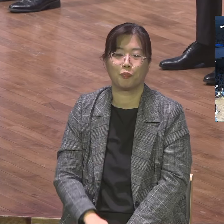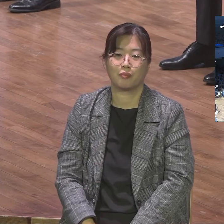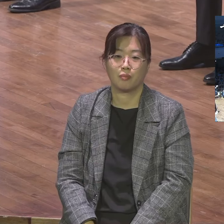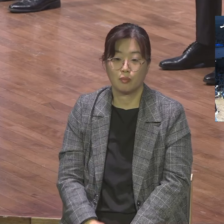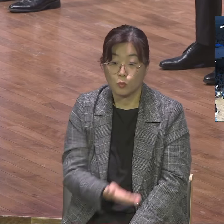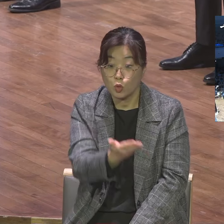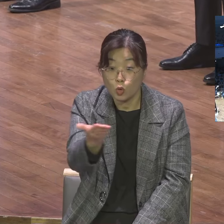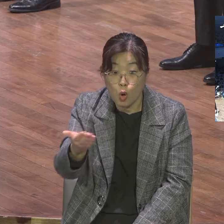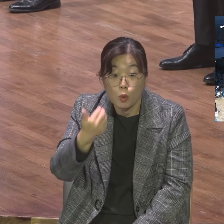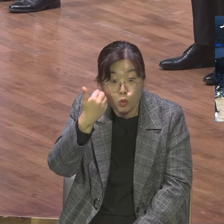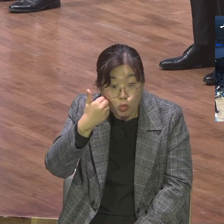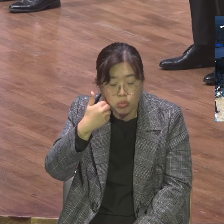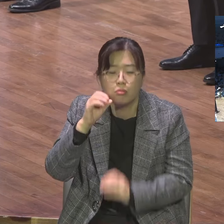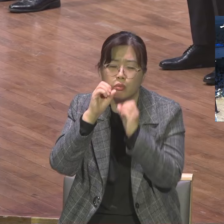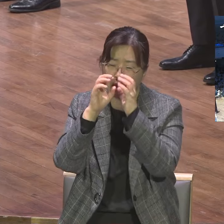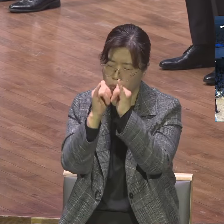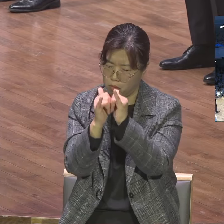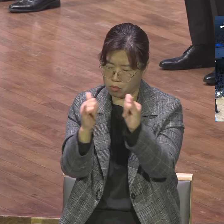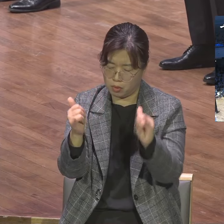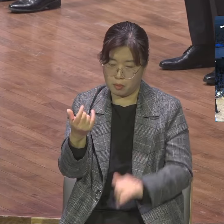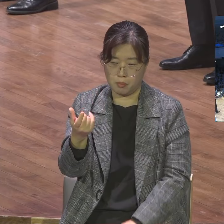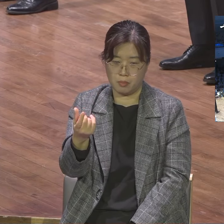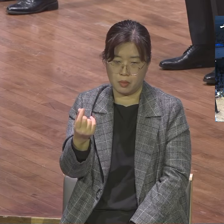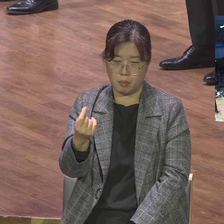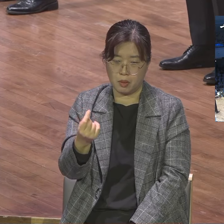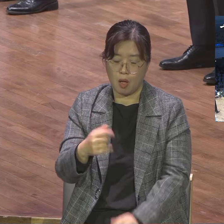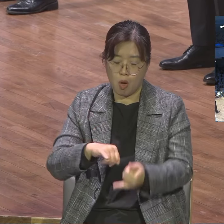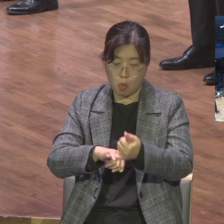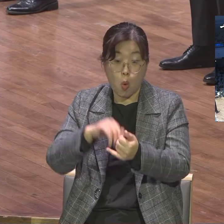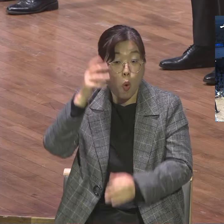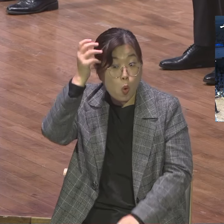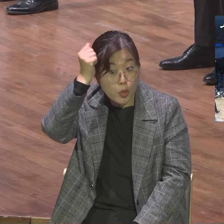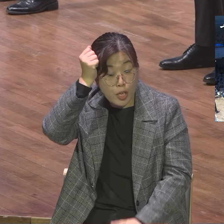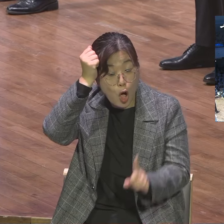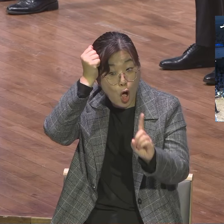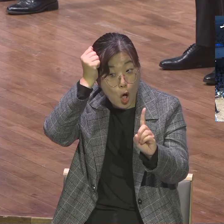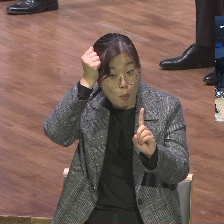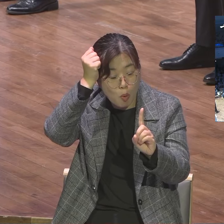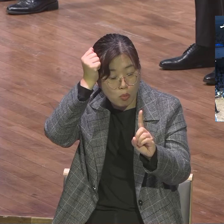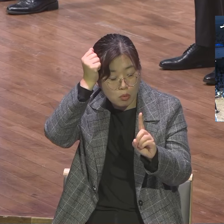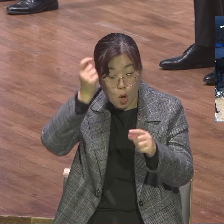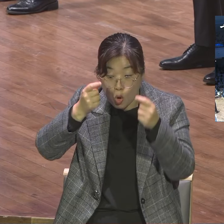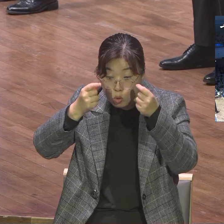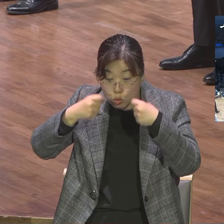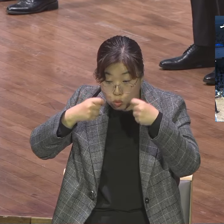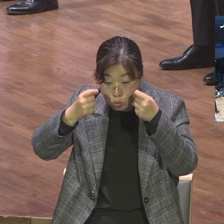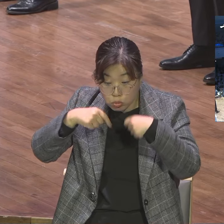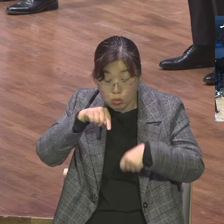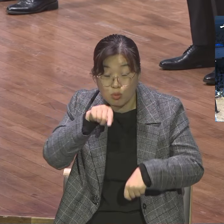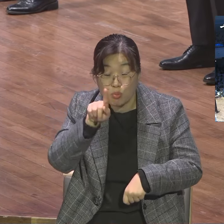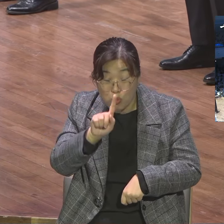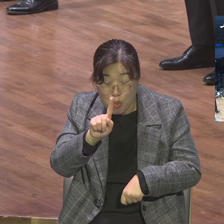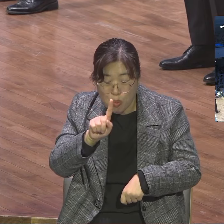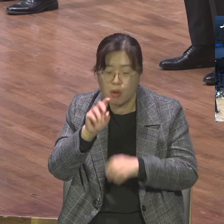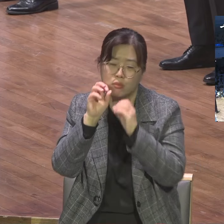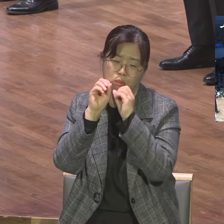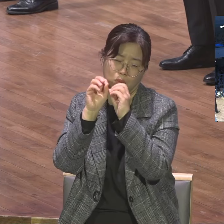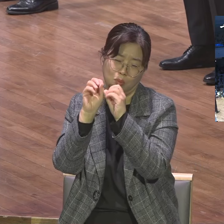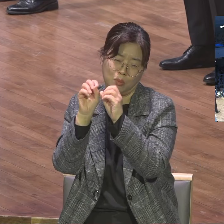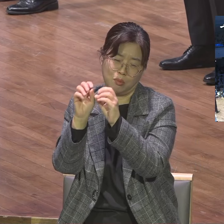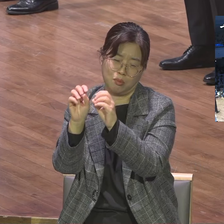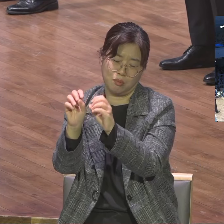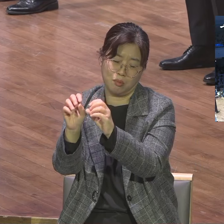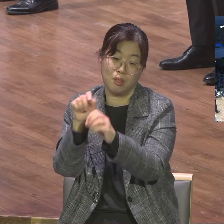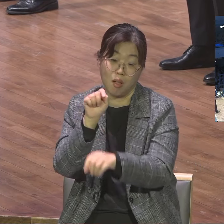전도자 여러분들 기억하십시오. 지금 이 순간에도 하나님의 눈물은 전도와 선교 속에 있습니다.